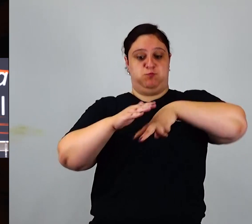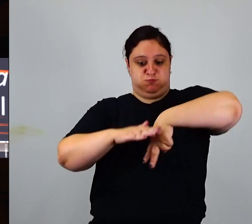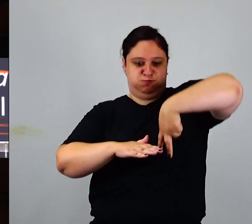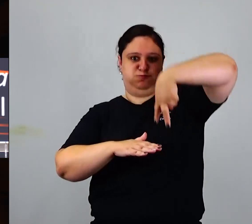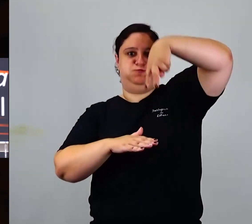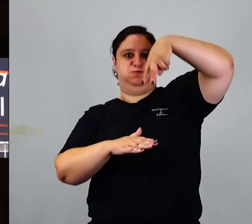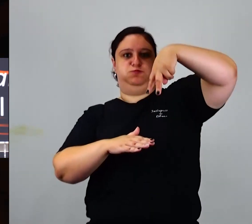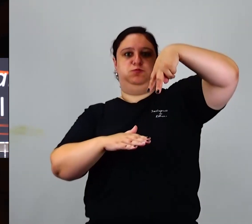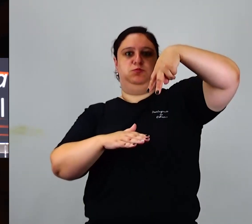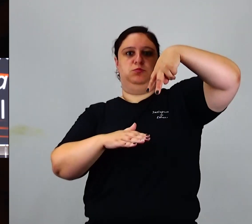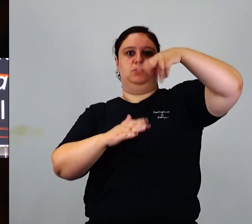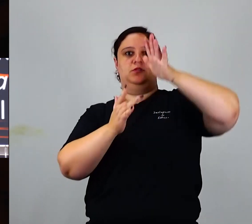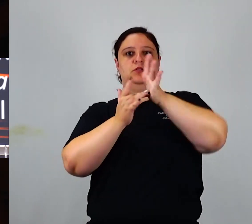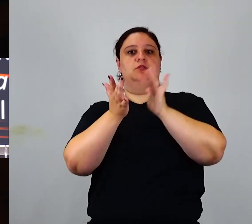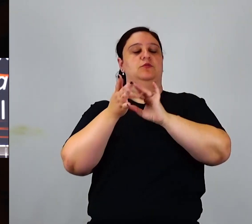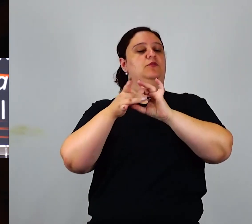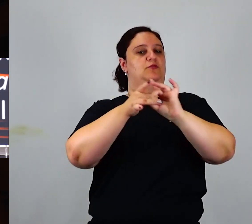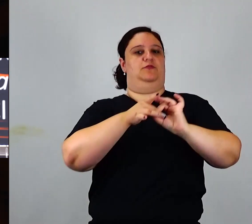ressurreição.